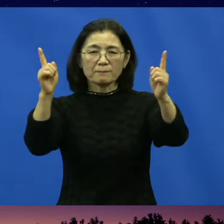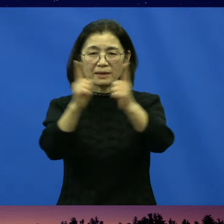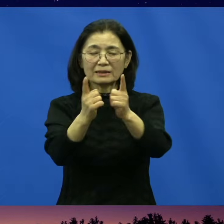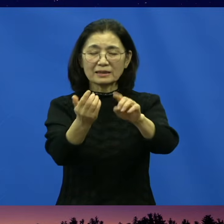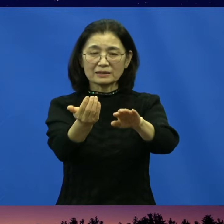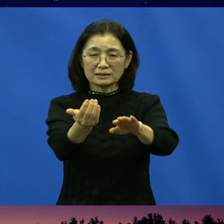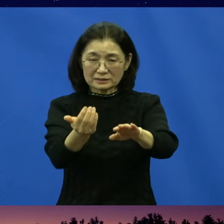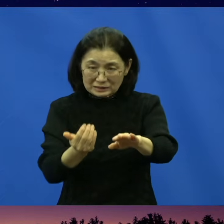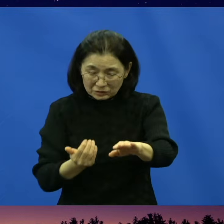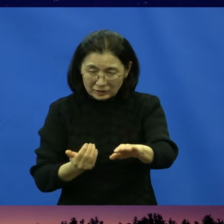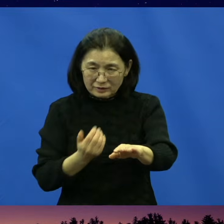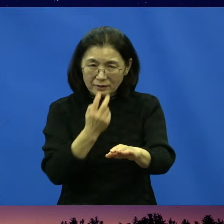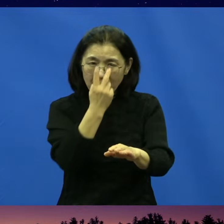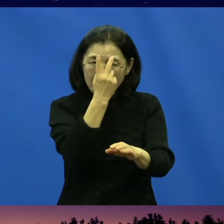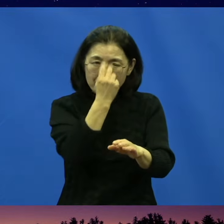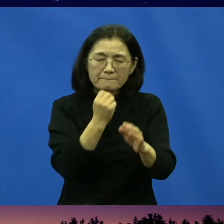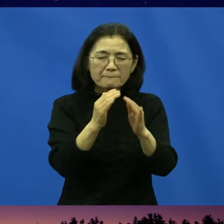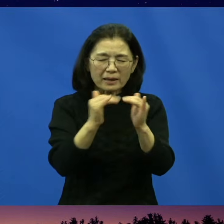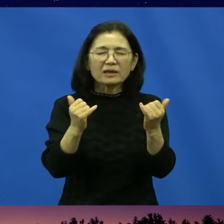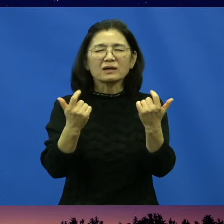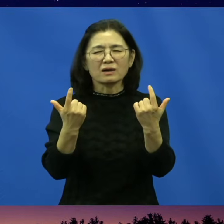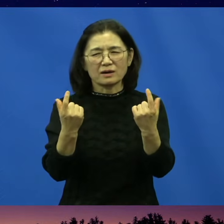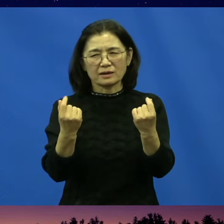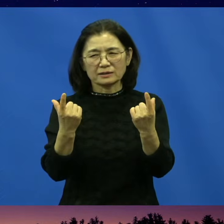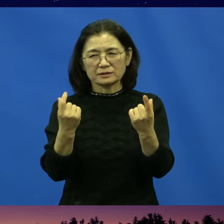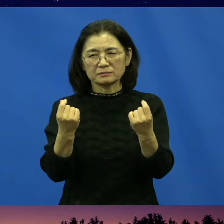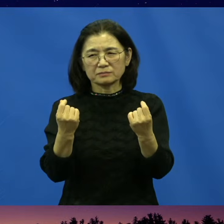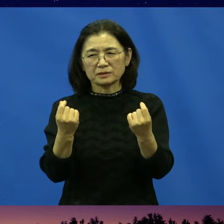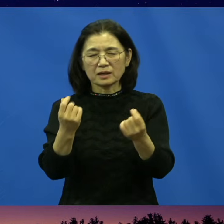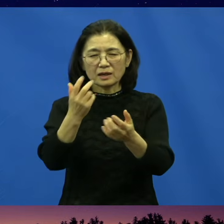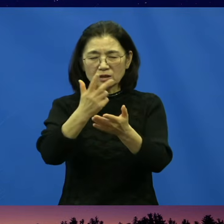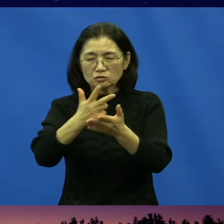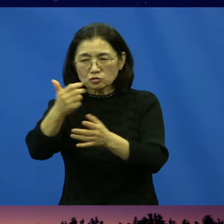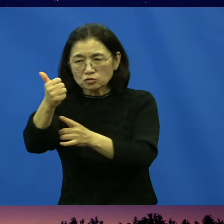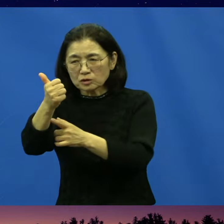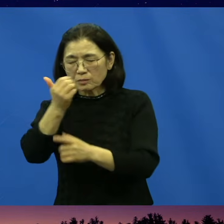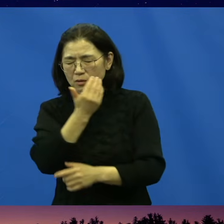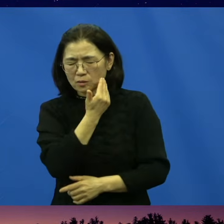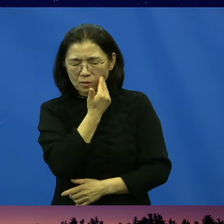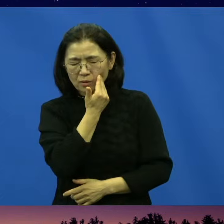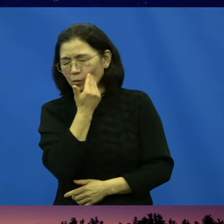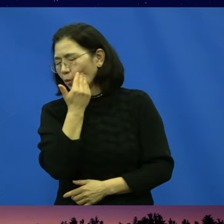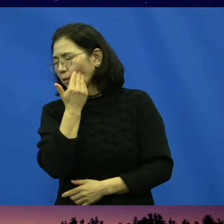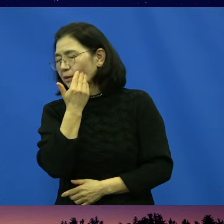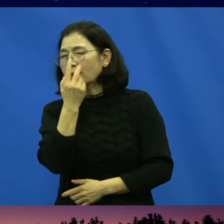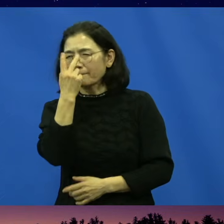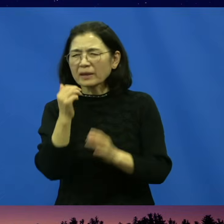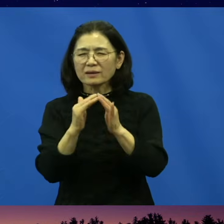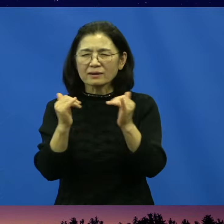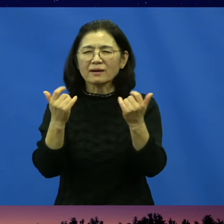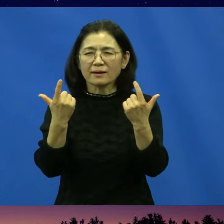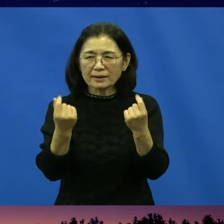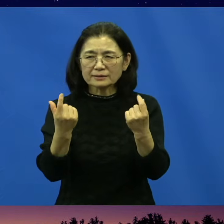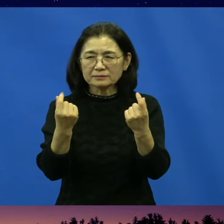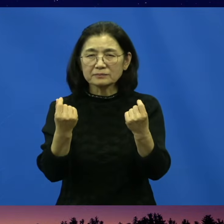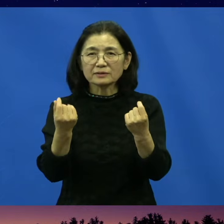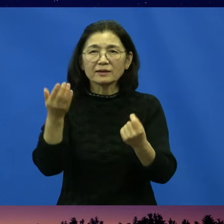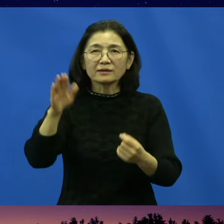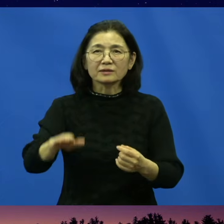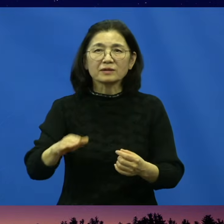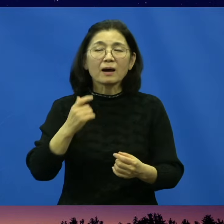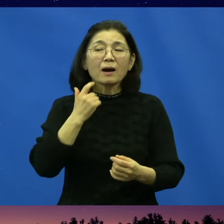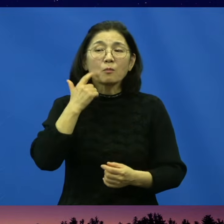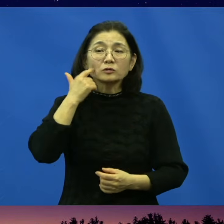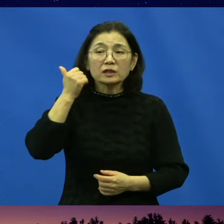삶에 찾아오는 고난을 하나도 해석하지 못하는, 그냥 외면하고 있었던 그런 맹인이었습니다. 그러나 대학교 1학년 때